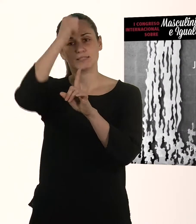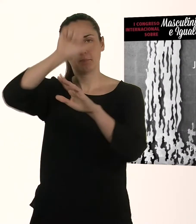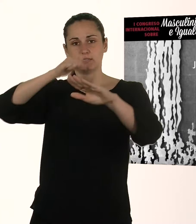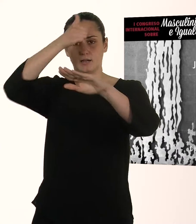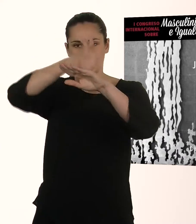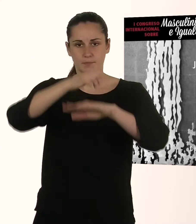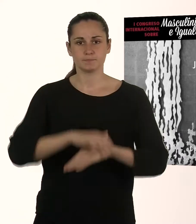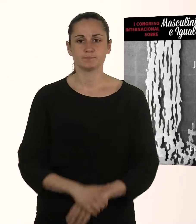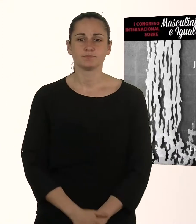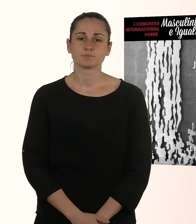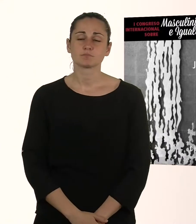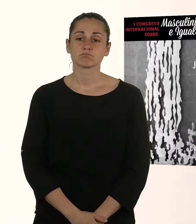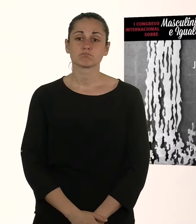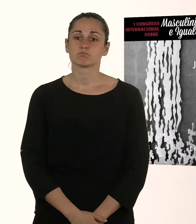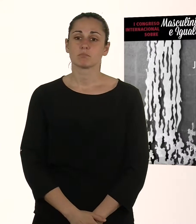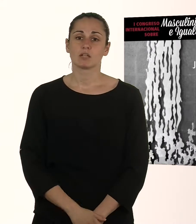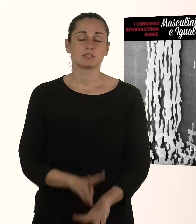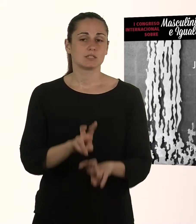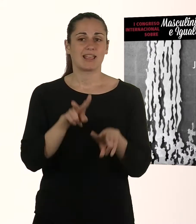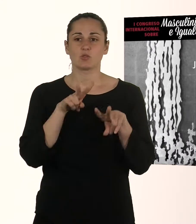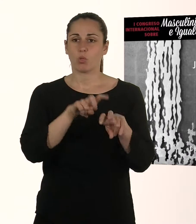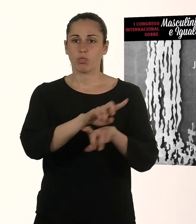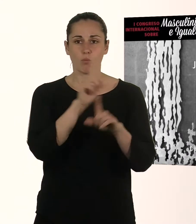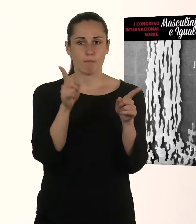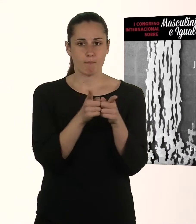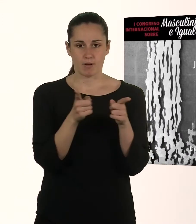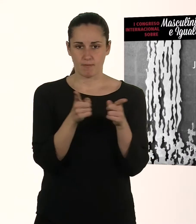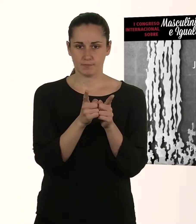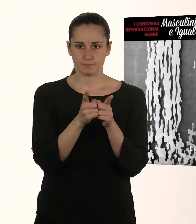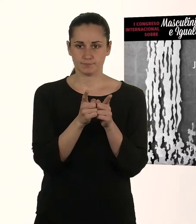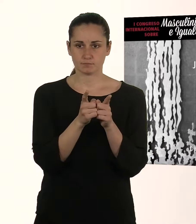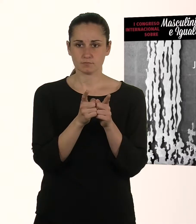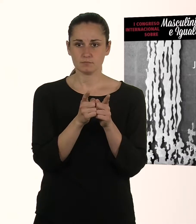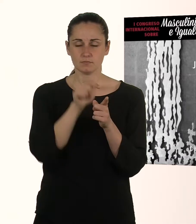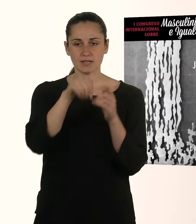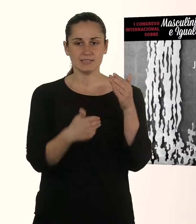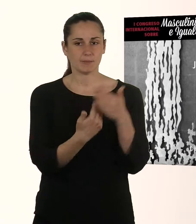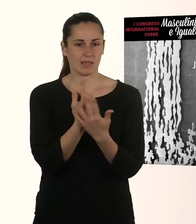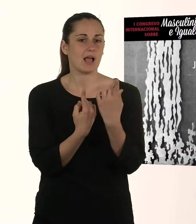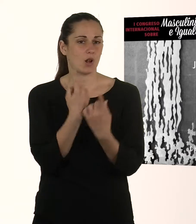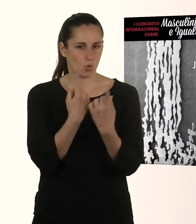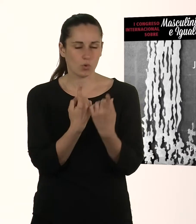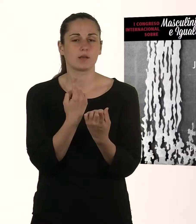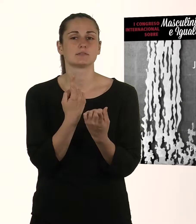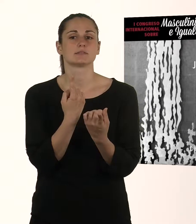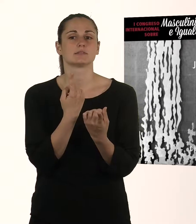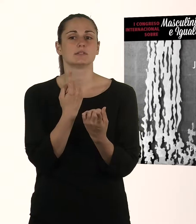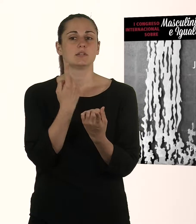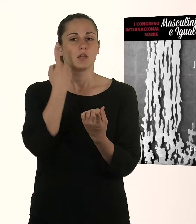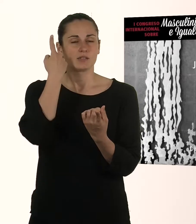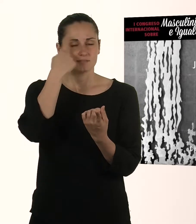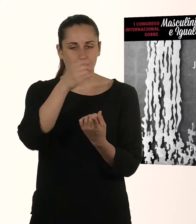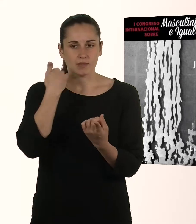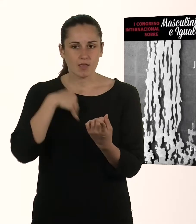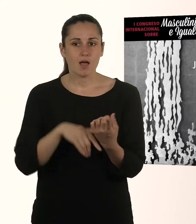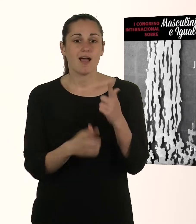Así, a nivel breve de introducción, para que quienes... Ya he visto esta mañana que hay gente que sí que lo conoce, que lo ha trabajado, que incluso lo cita, pero para